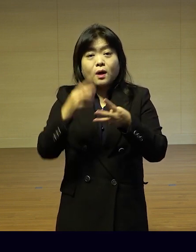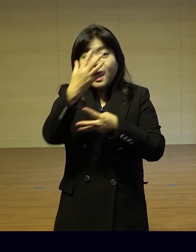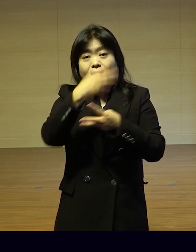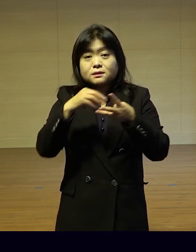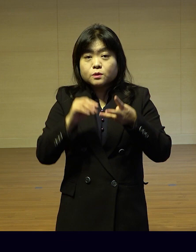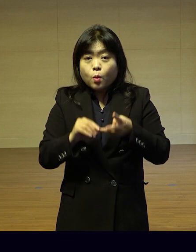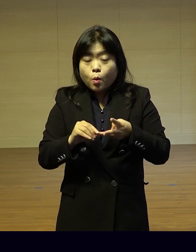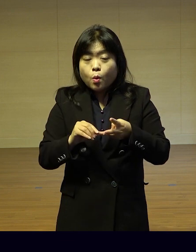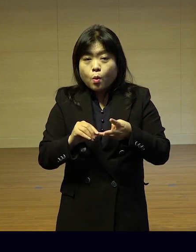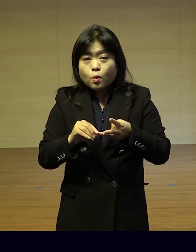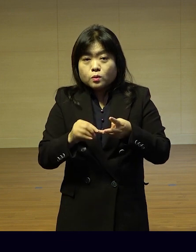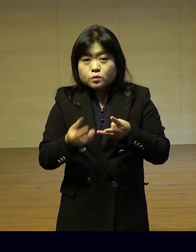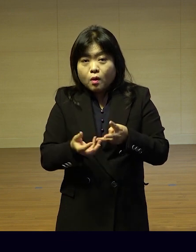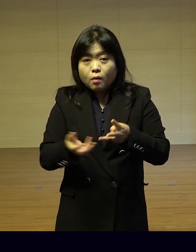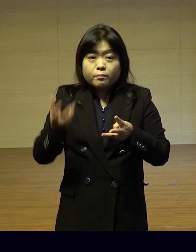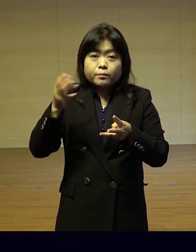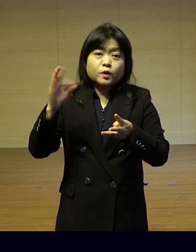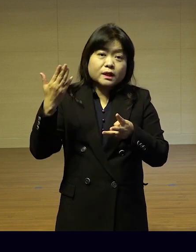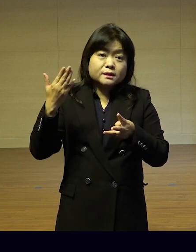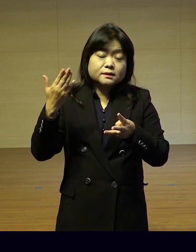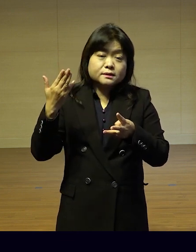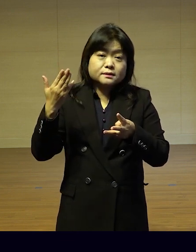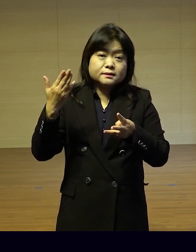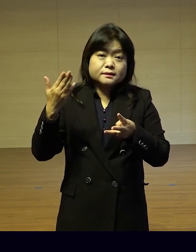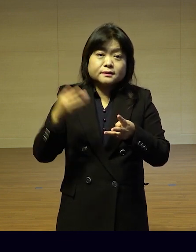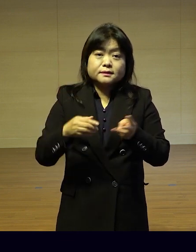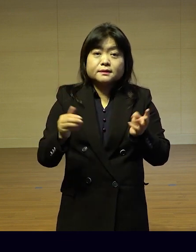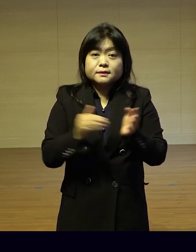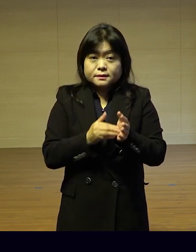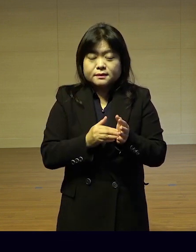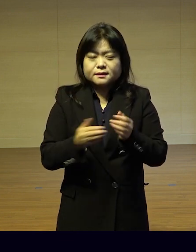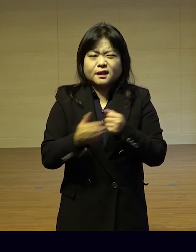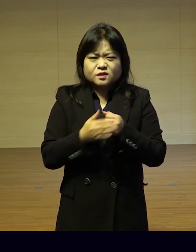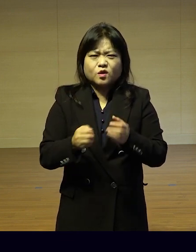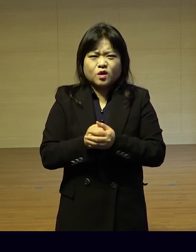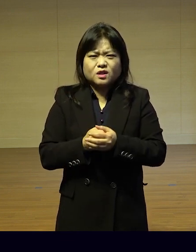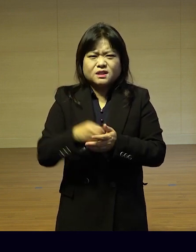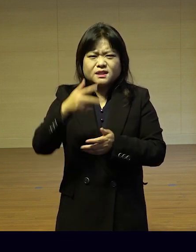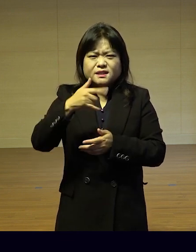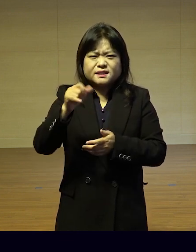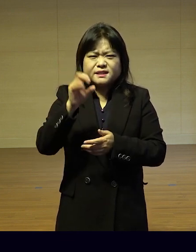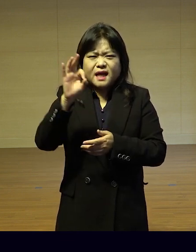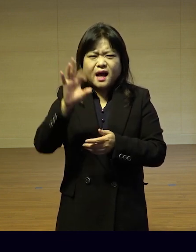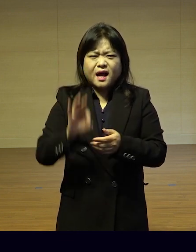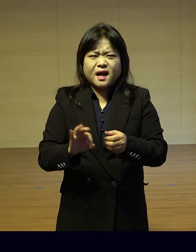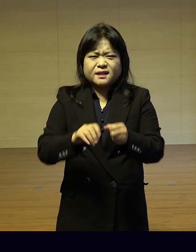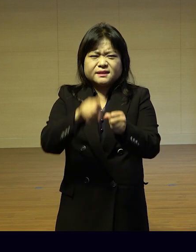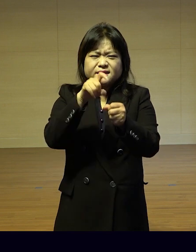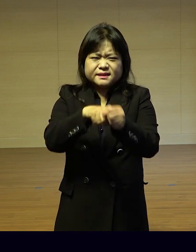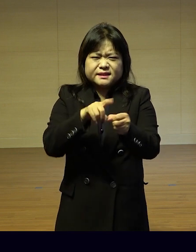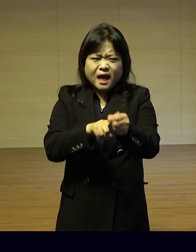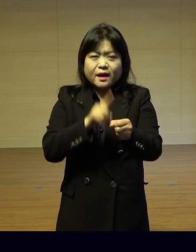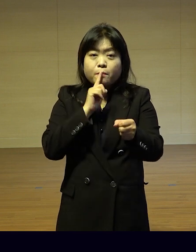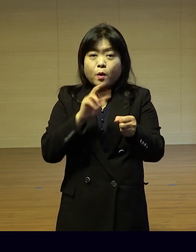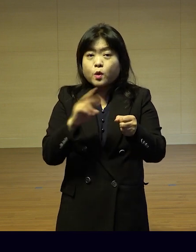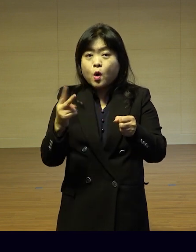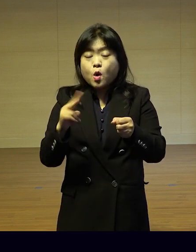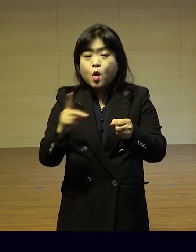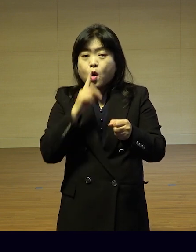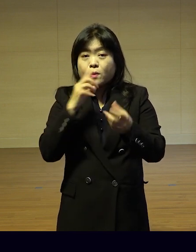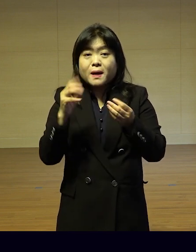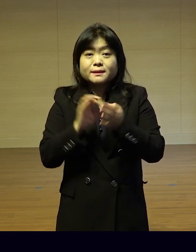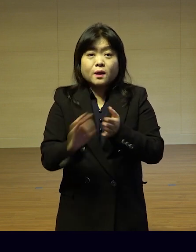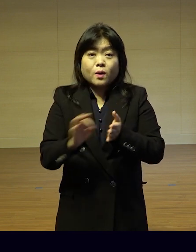가지면서 높이는 높여 가짐, 그래서 지향이라고 하는 그런 번역어를 많이 사용하고